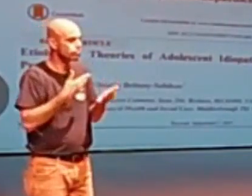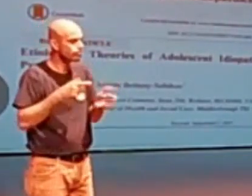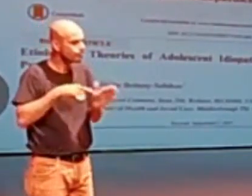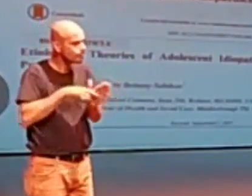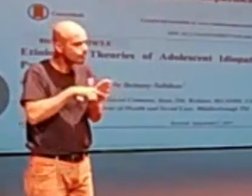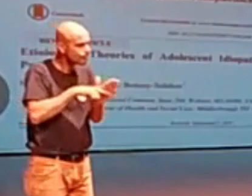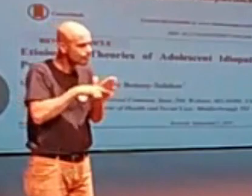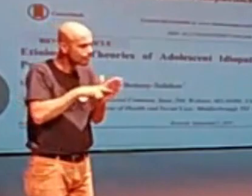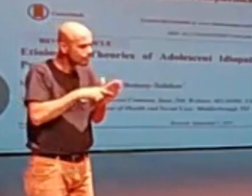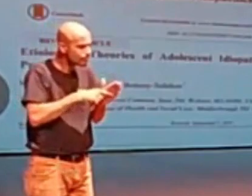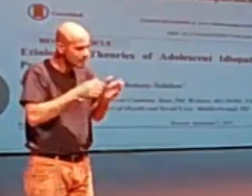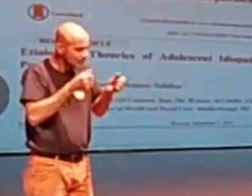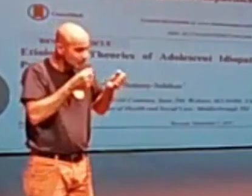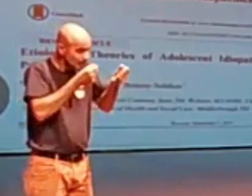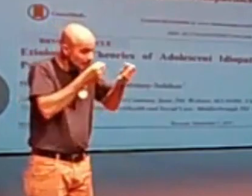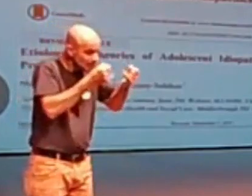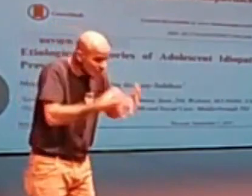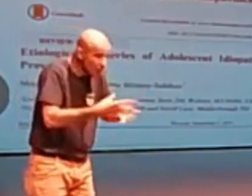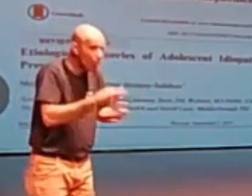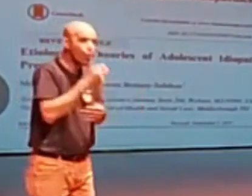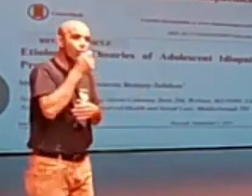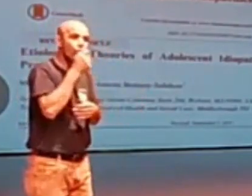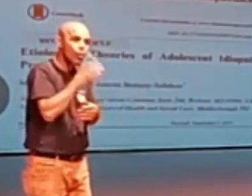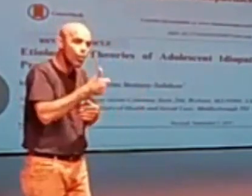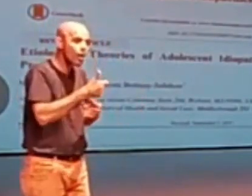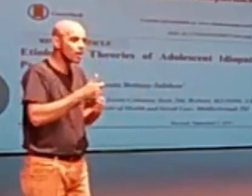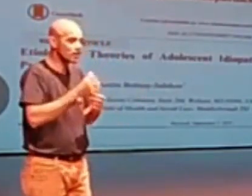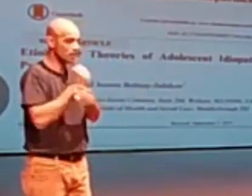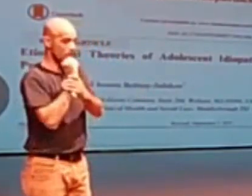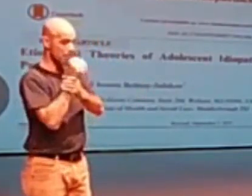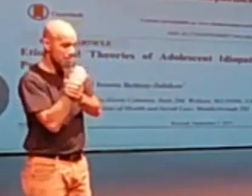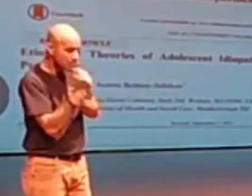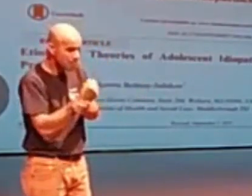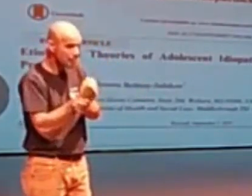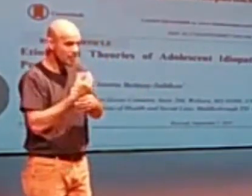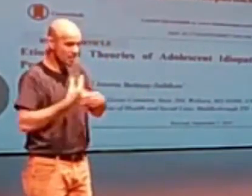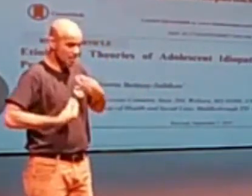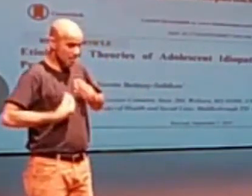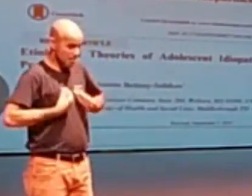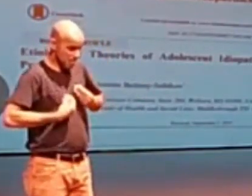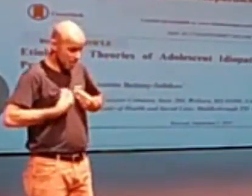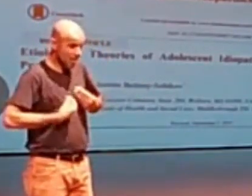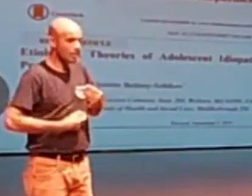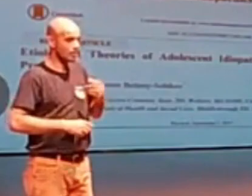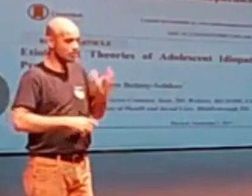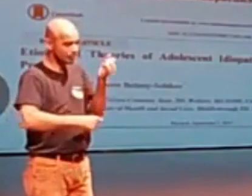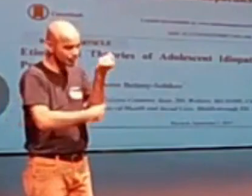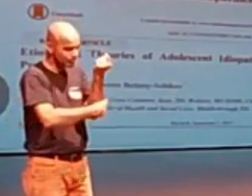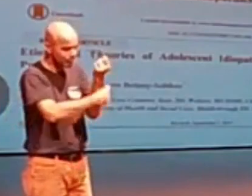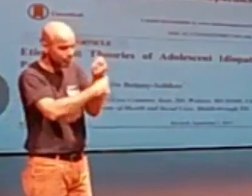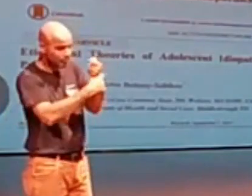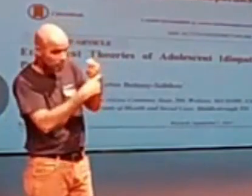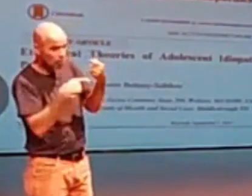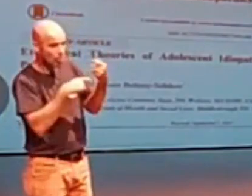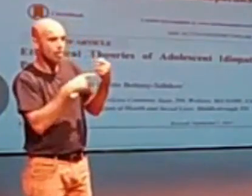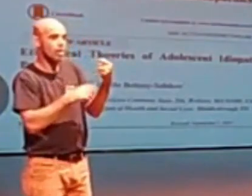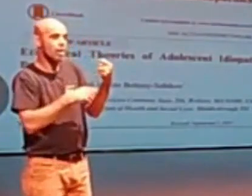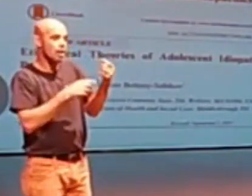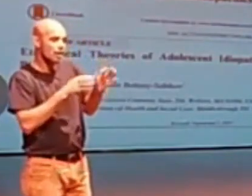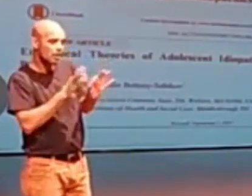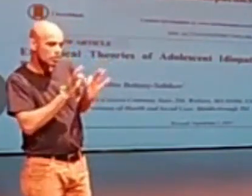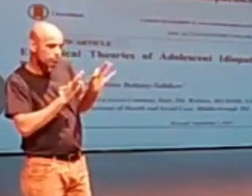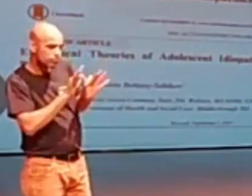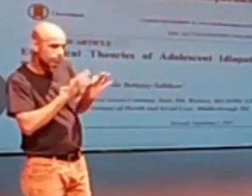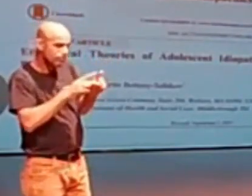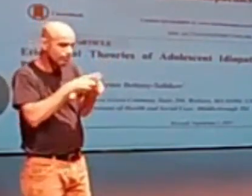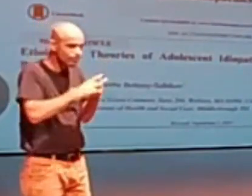muito perto de uma explicação biomecânica para a progressão dessa curva. E é nisso que nós,